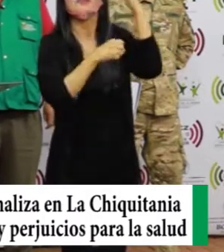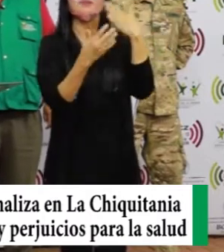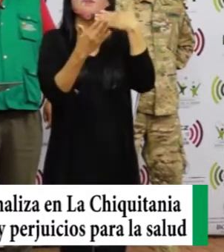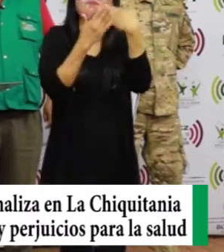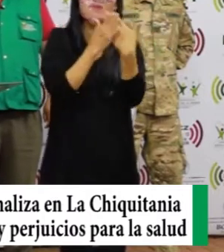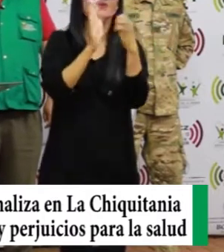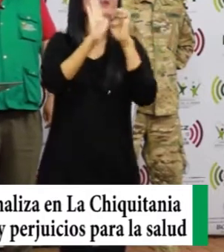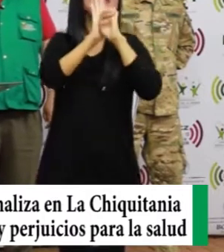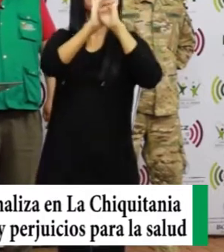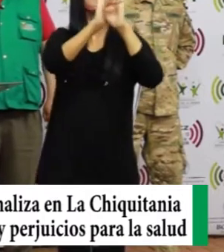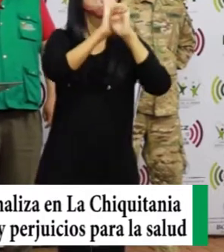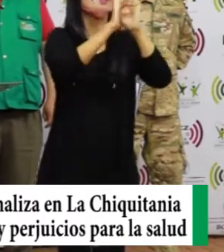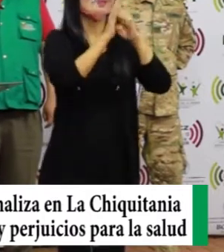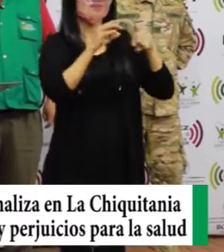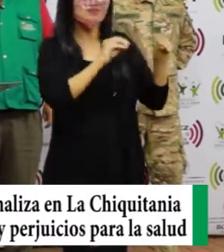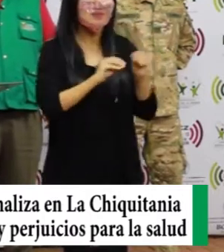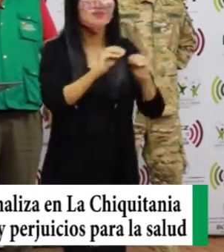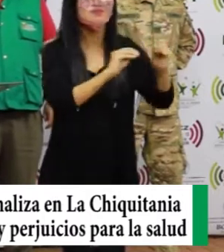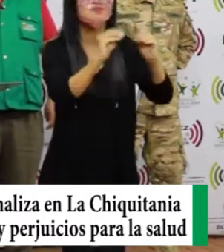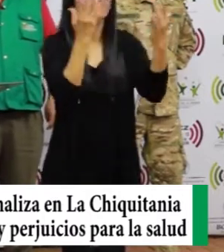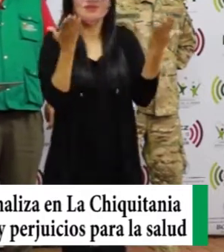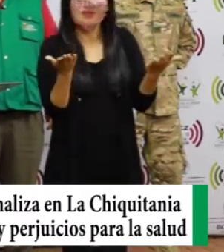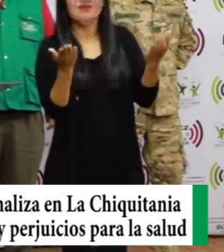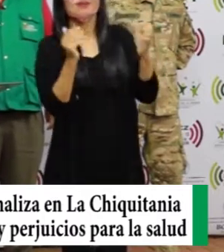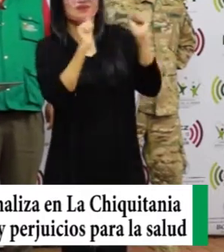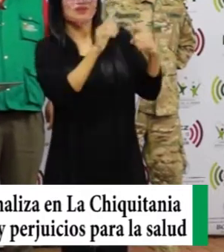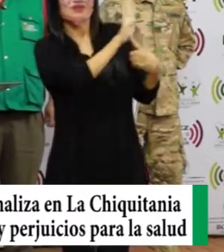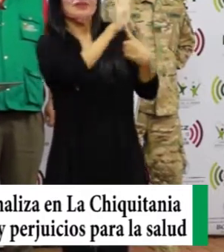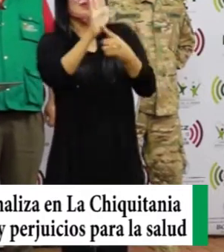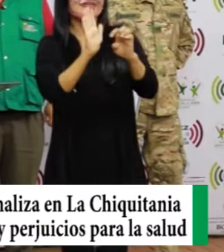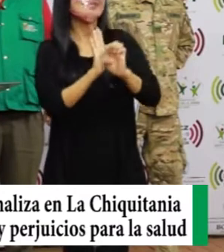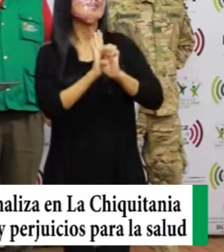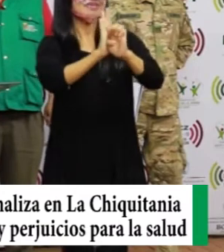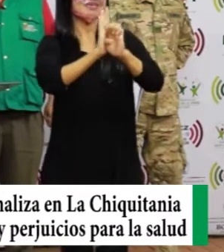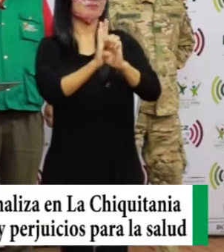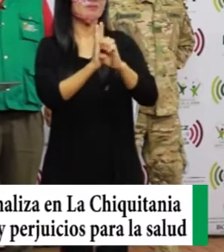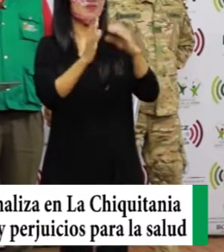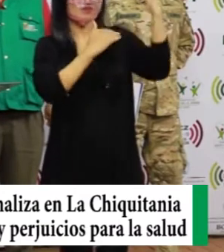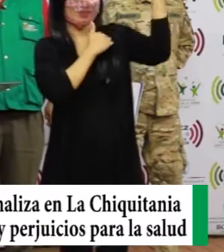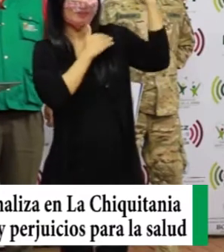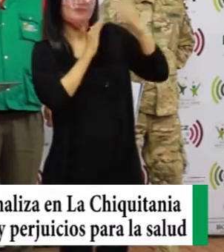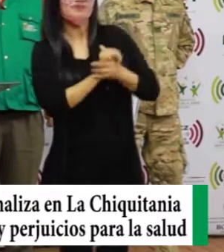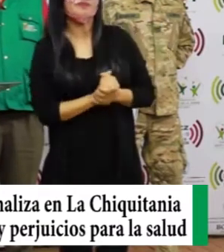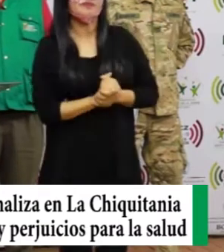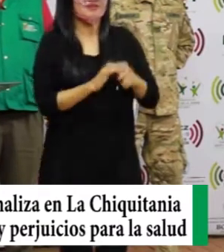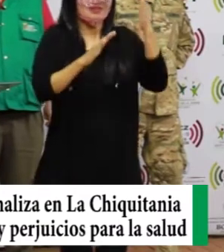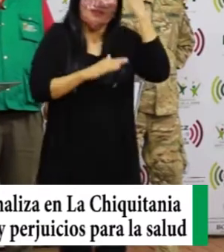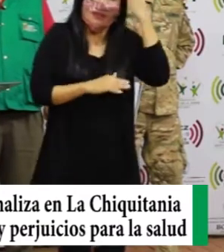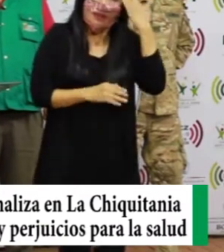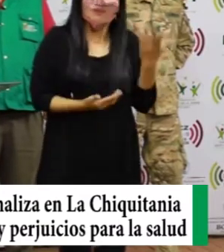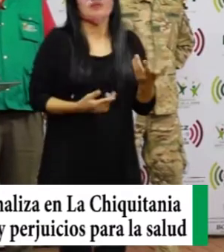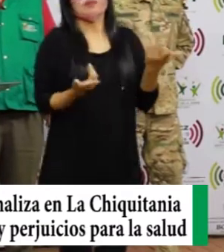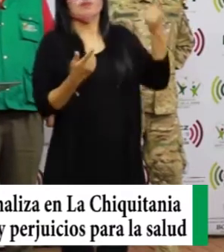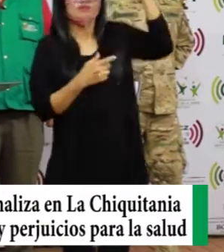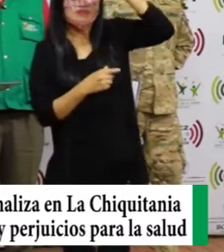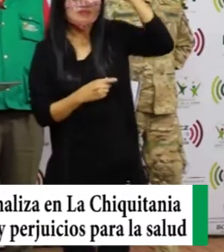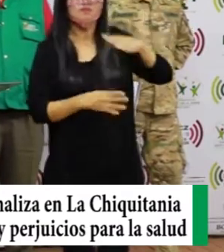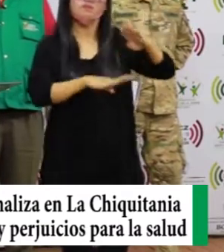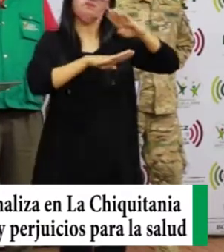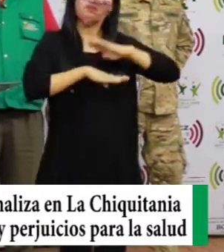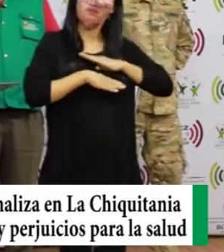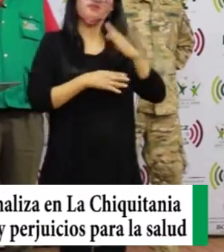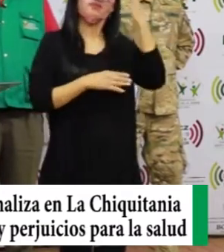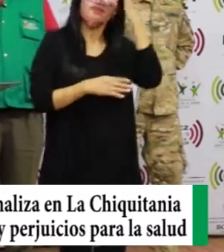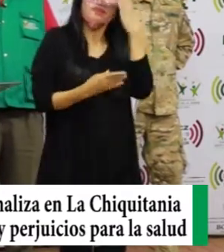buen modelo, hagamos acciones que también nos muestren como ejemplo a Santa Cruz, que sabemos mantener la cordura, que sabemos hacer